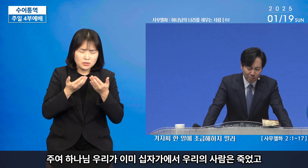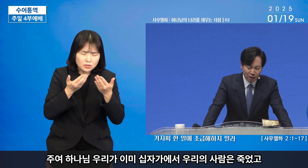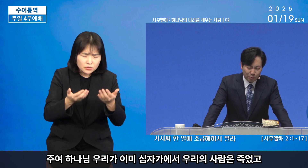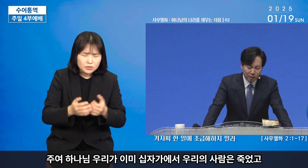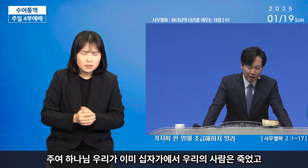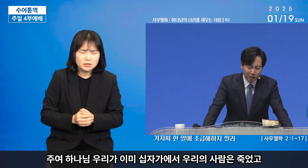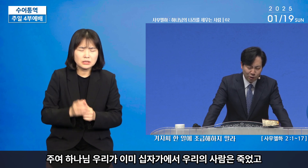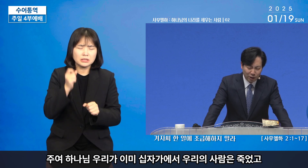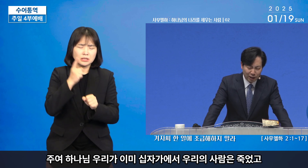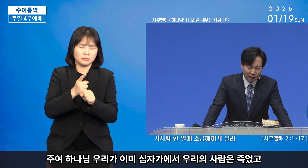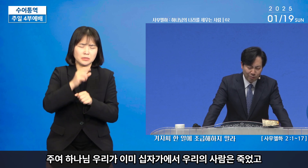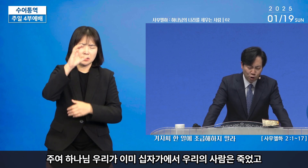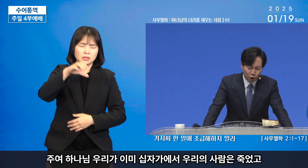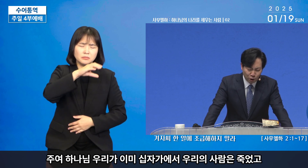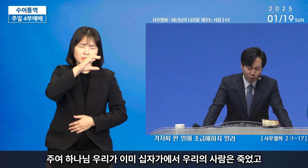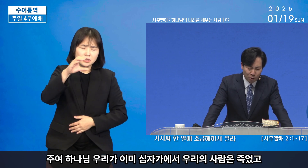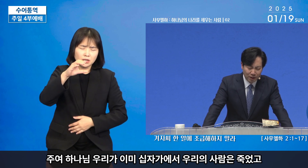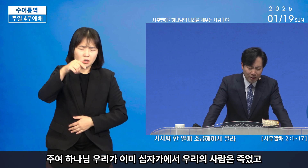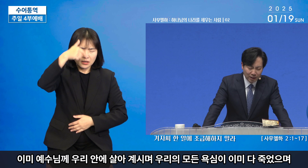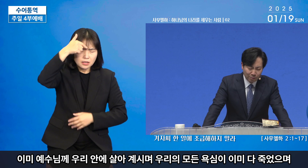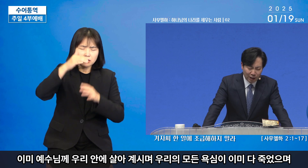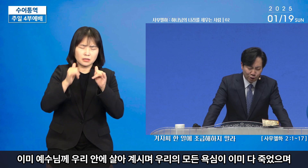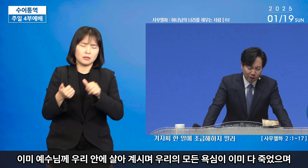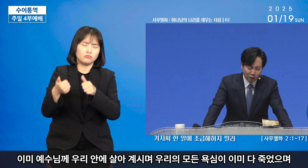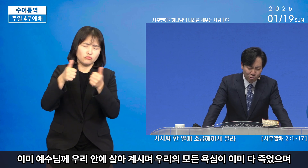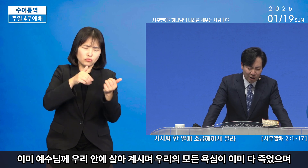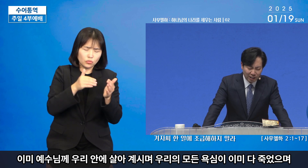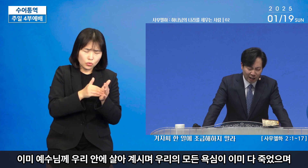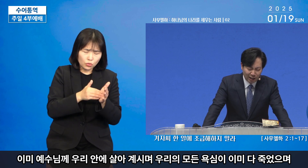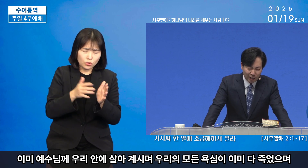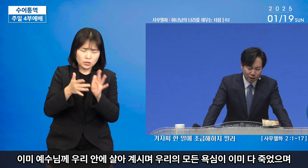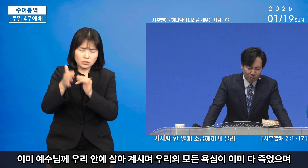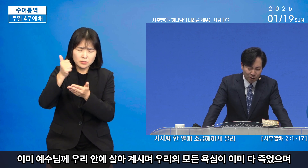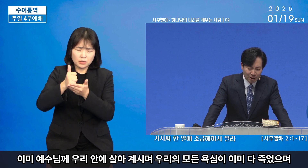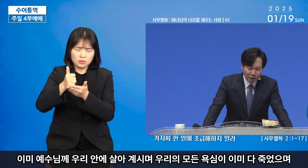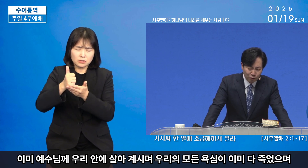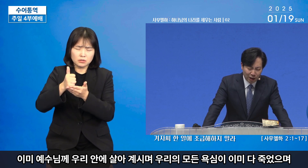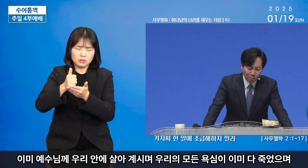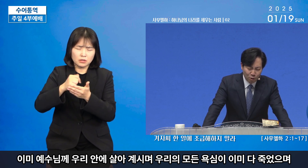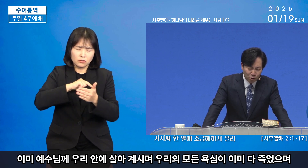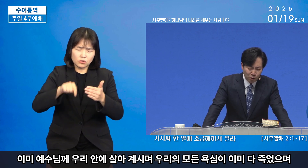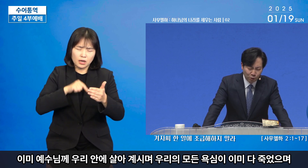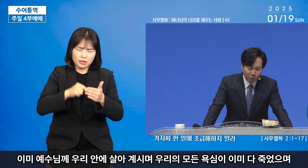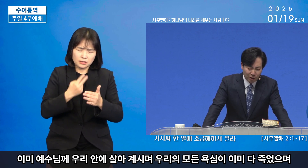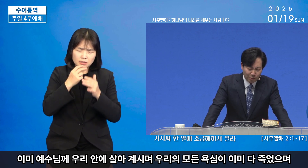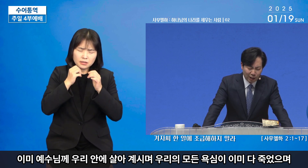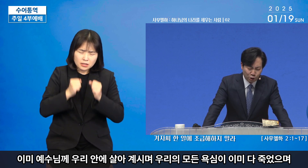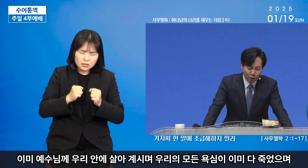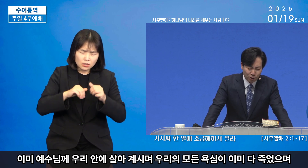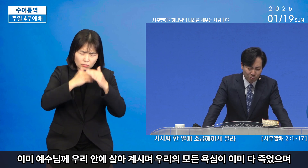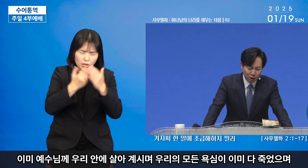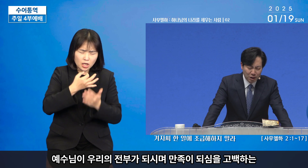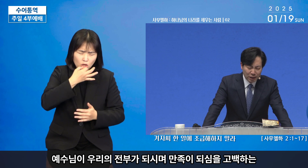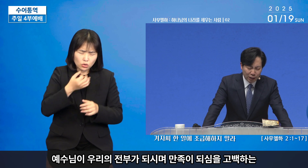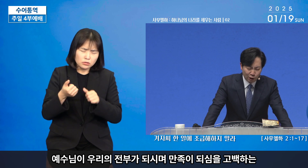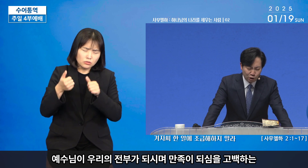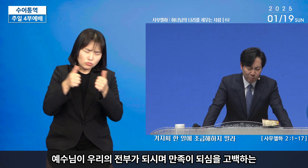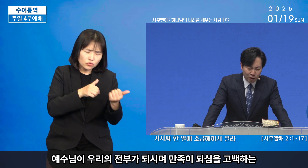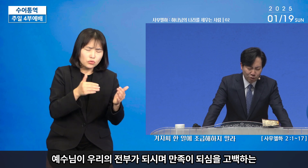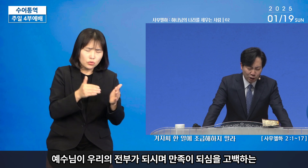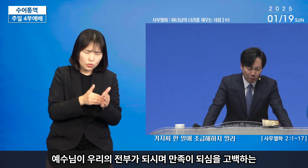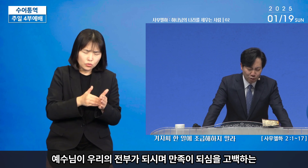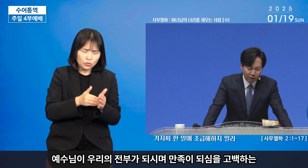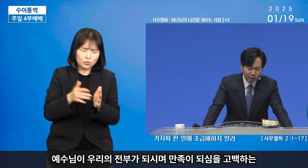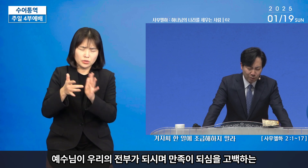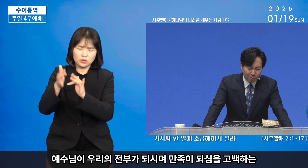우리가 이미 십자가에서 우리의 사람은 죽었고 이미 예수님께서 우리 안에 살아계시며 우리의 모든 욕심이 이미 다 죽었으며